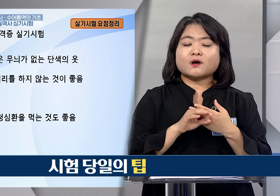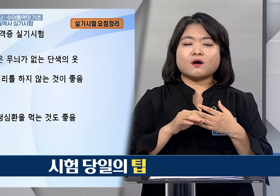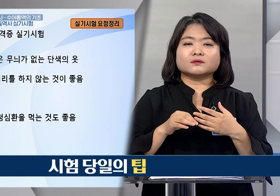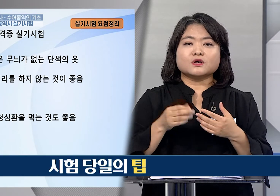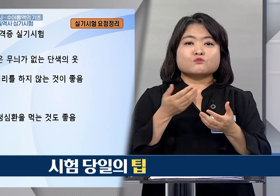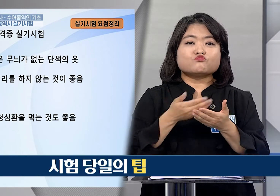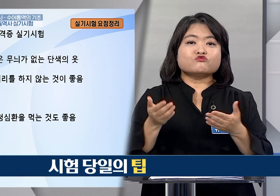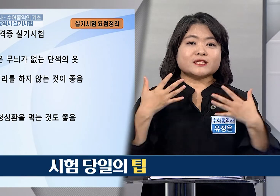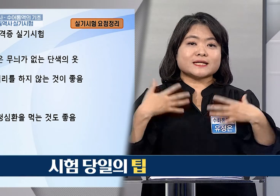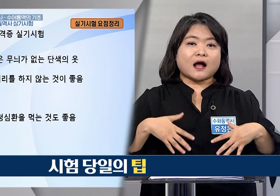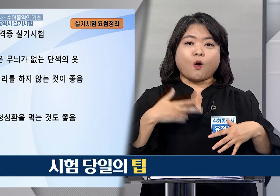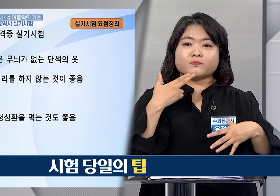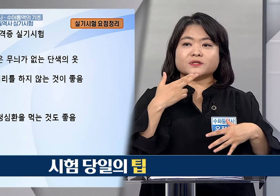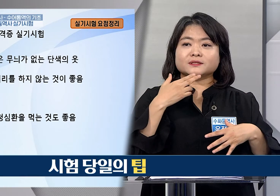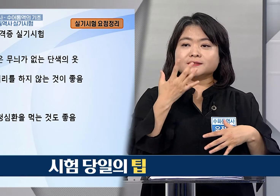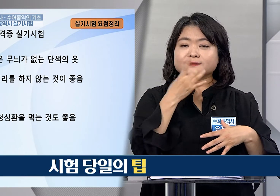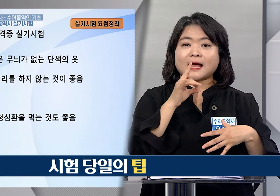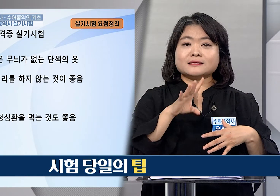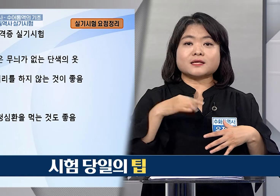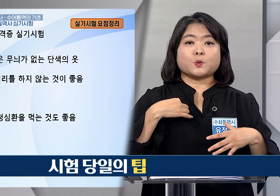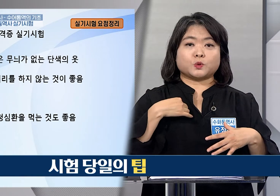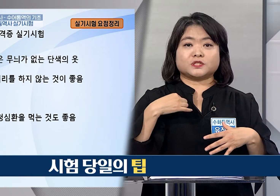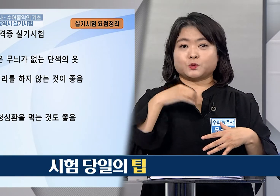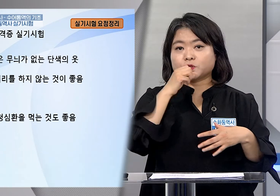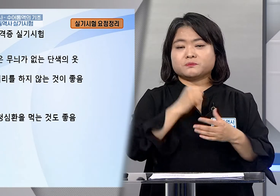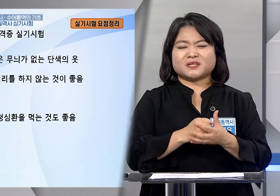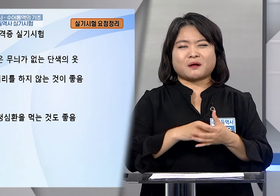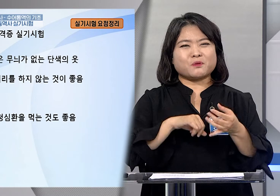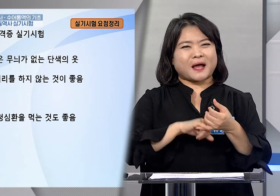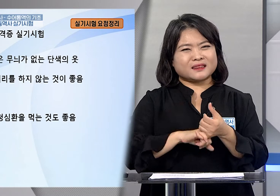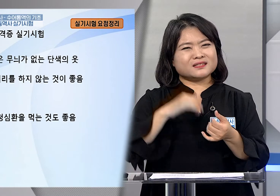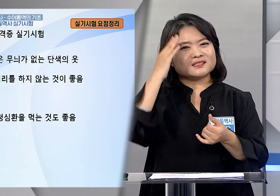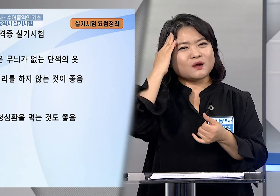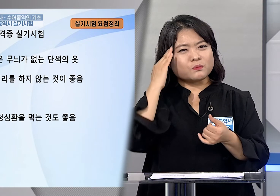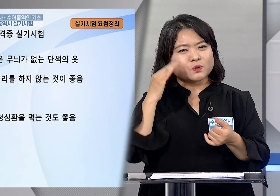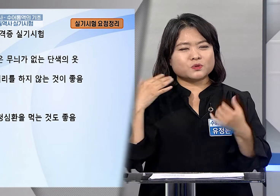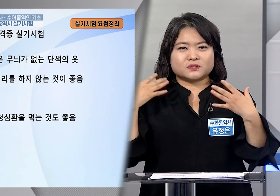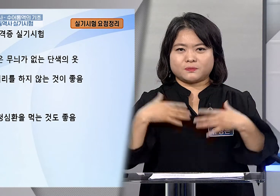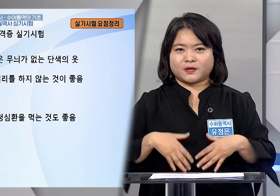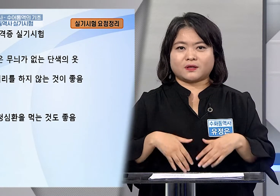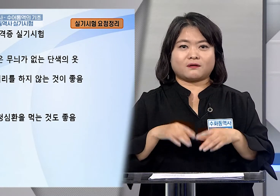가능하면 무늬가 없는 단색 옷이 좋습니다. 뭐 반드시 검정 옷을 입어야 되는 건